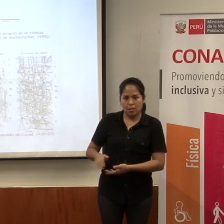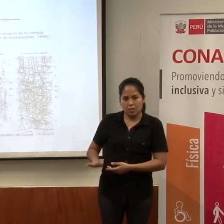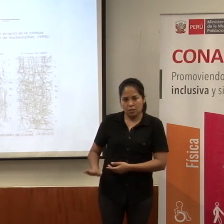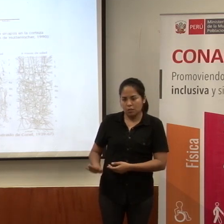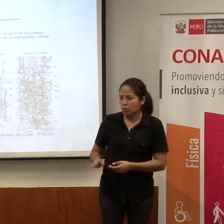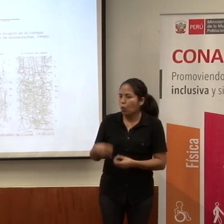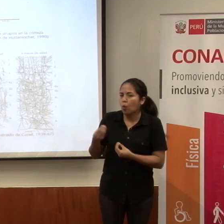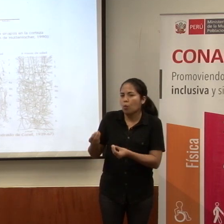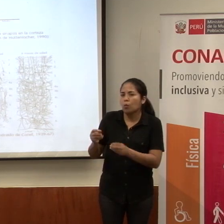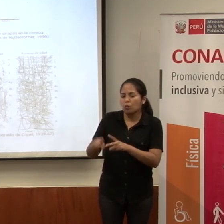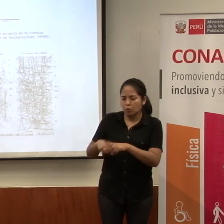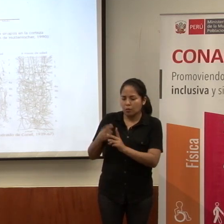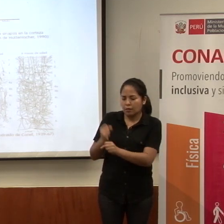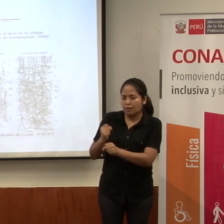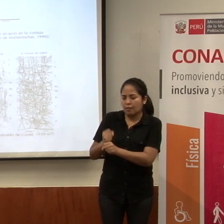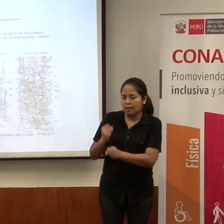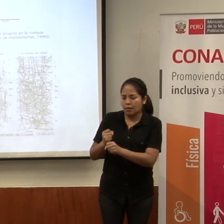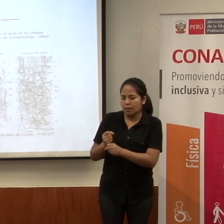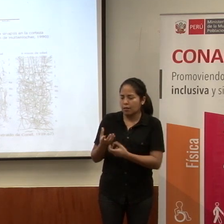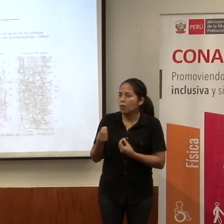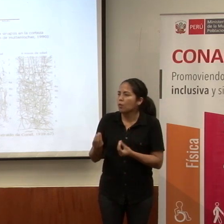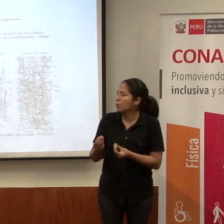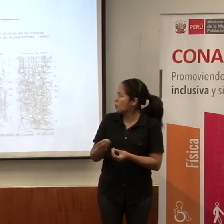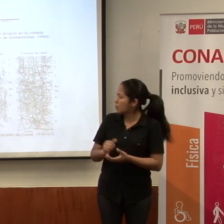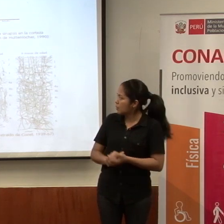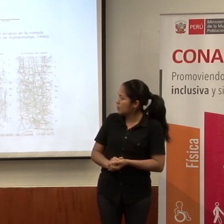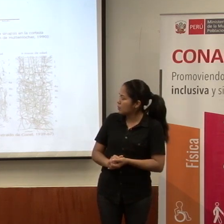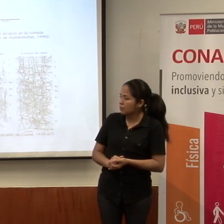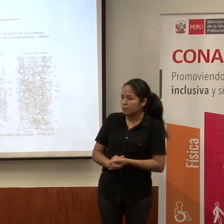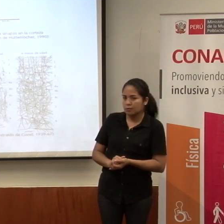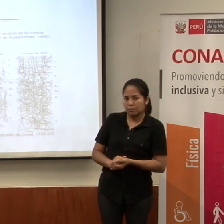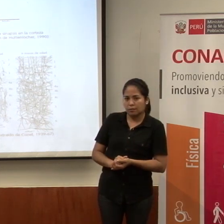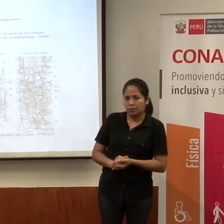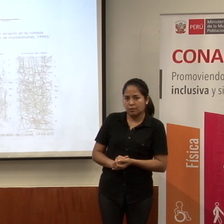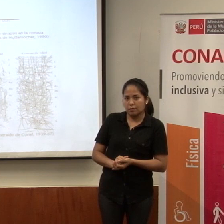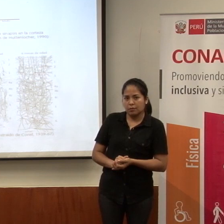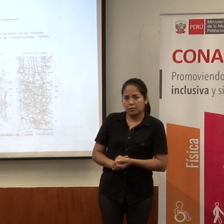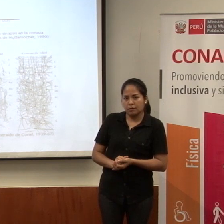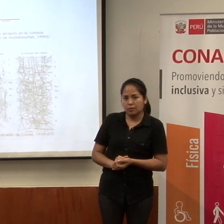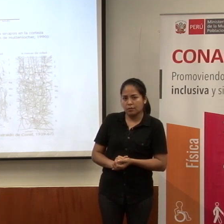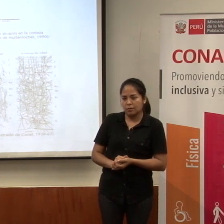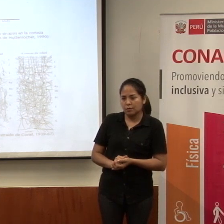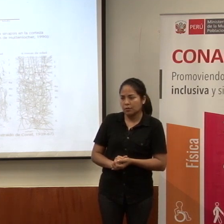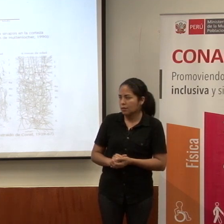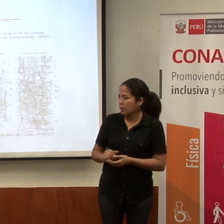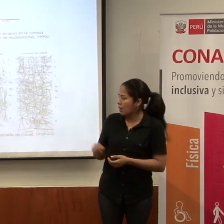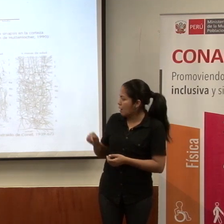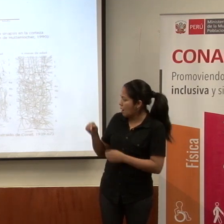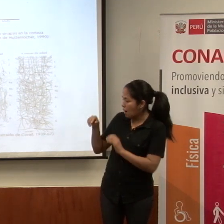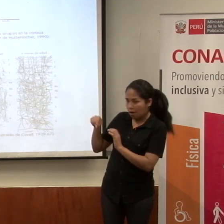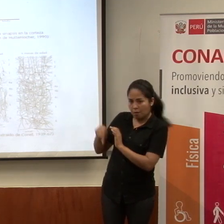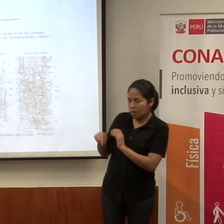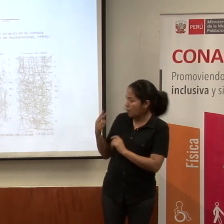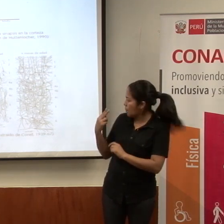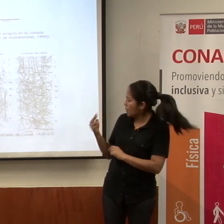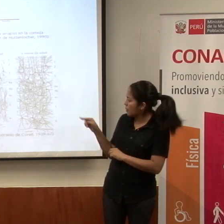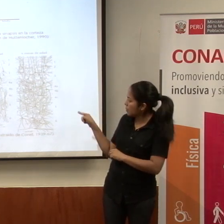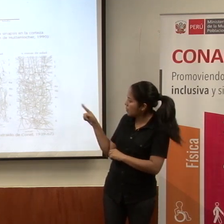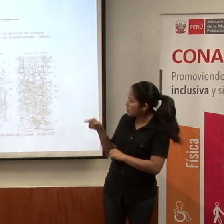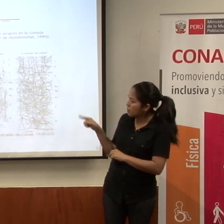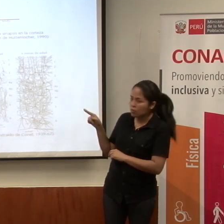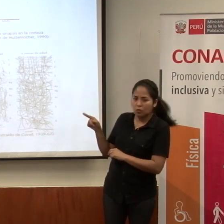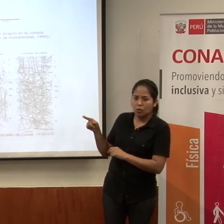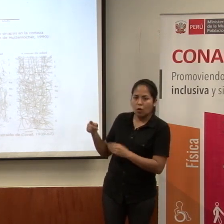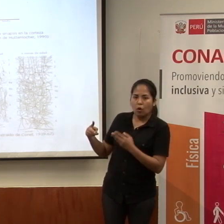azul, es muy acelerado el proceso de formación sináptica. Y en la de abajo tienen cortes cerebrales